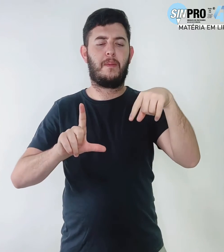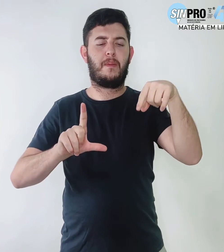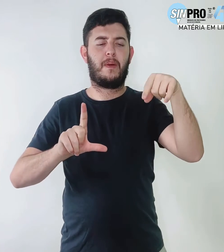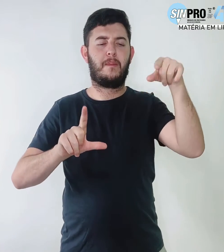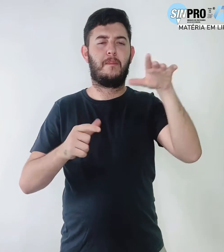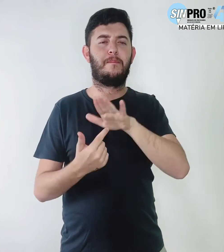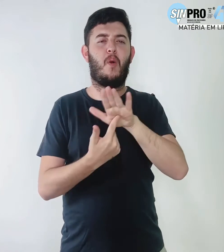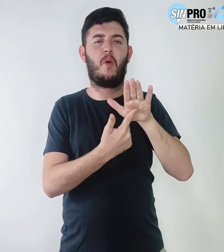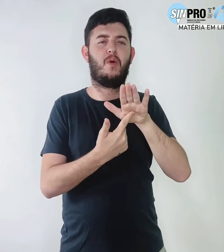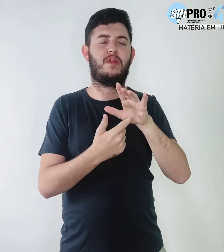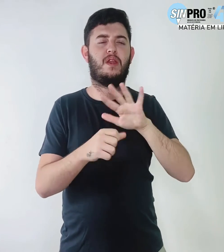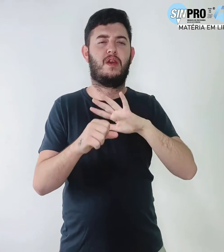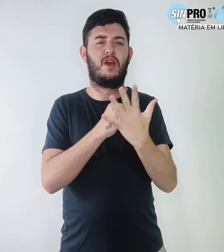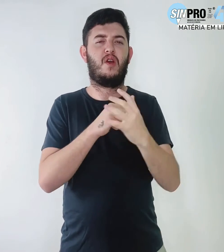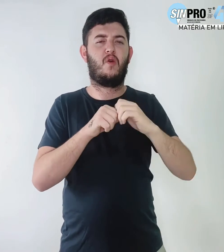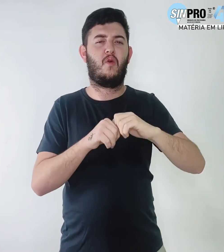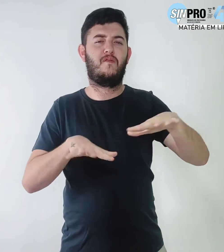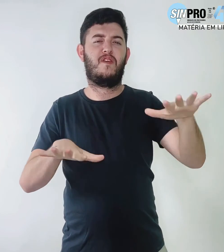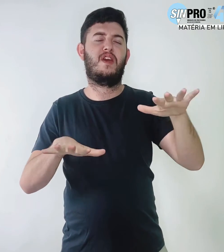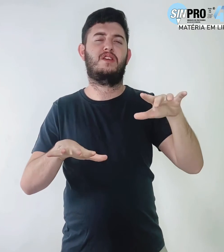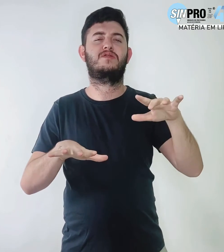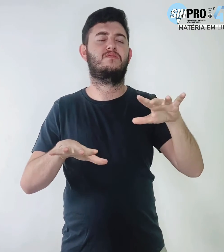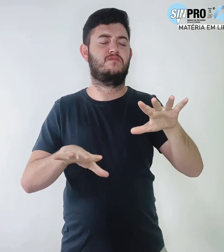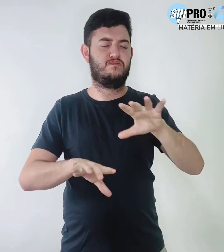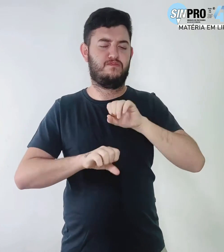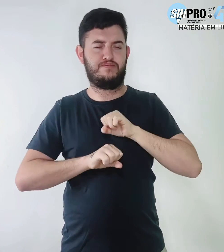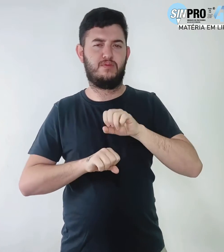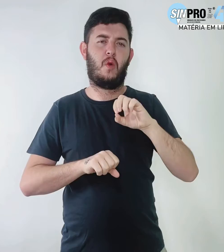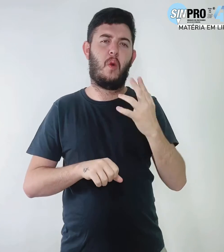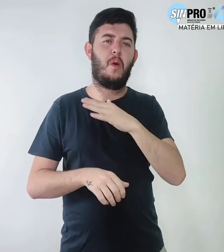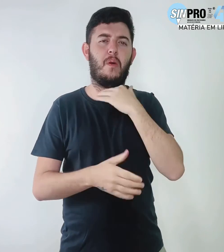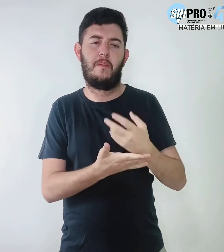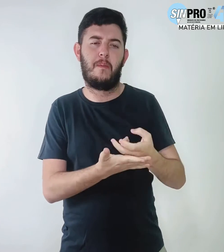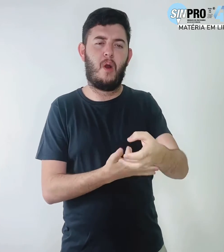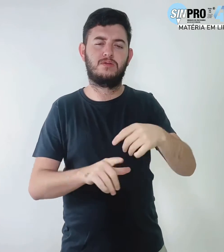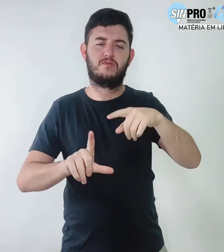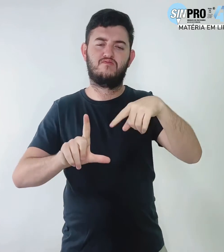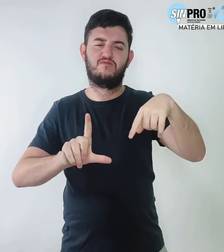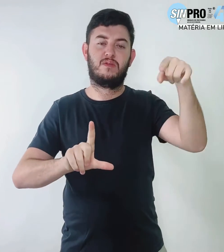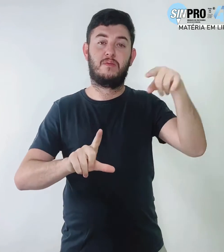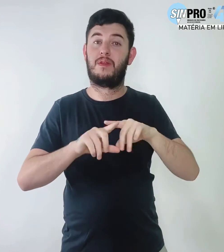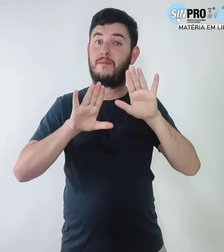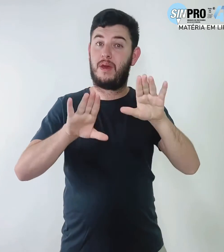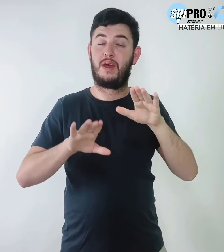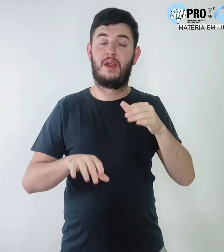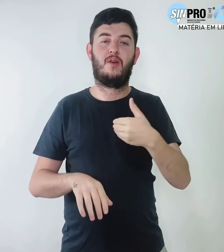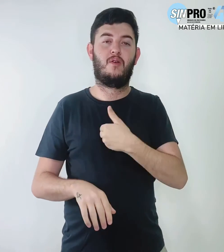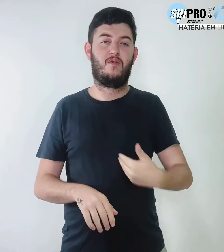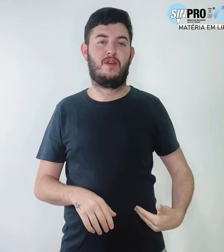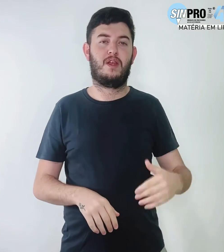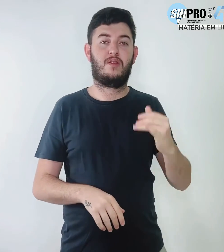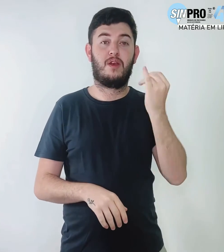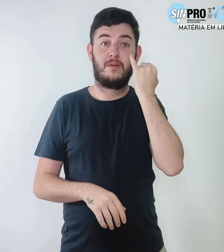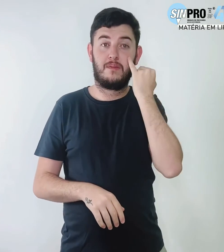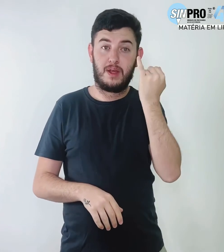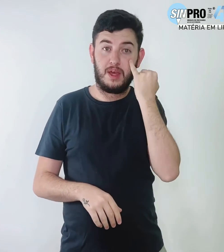aceleração para cima, o governo Ibanez Rocha, MDB, mantém escolas privadas,